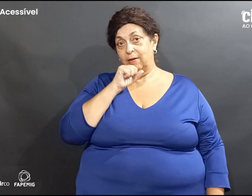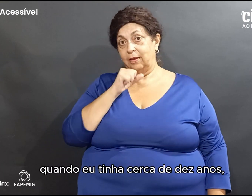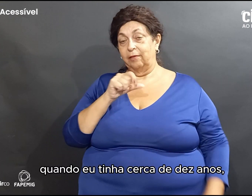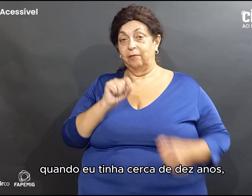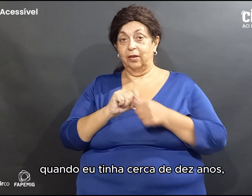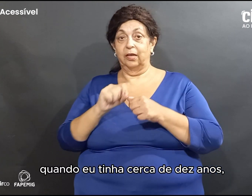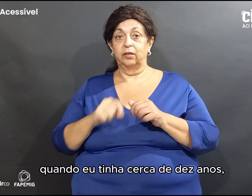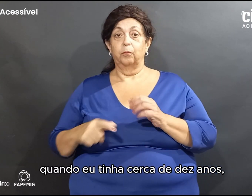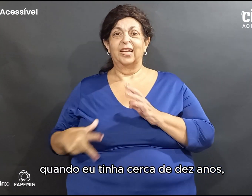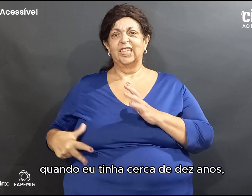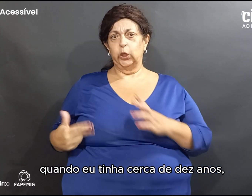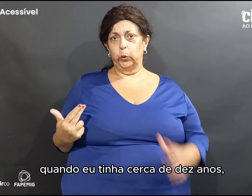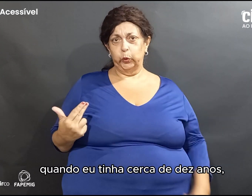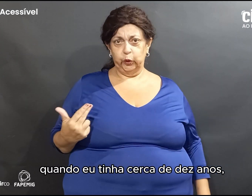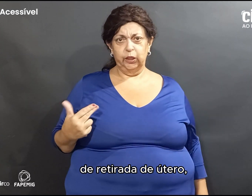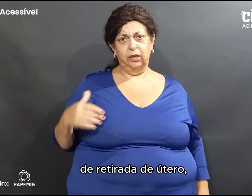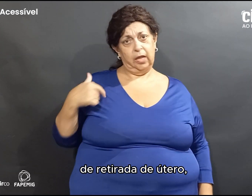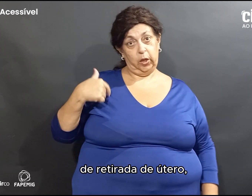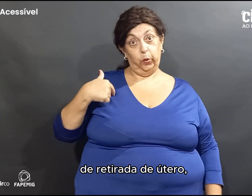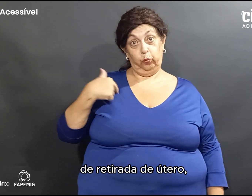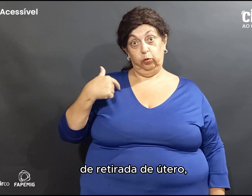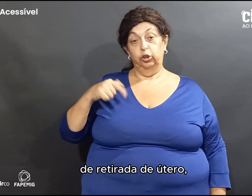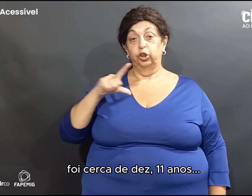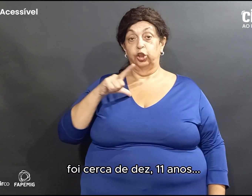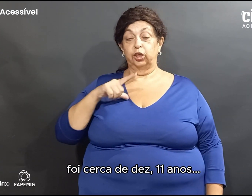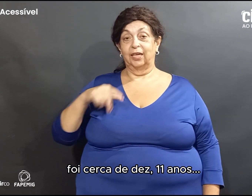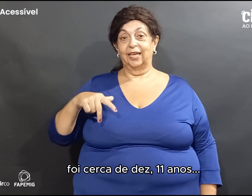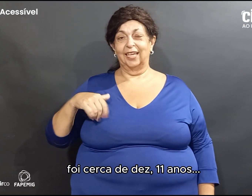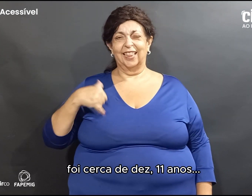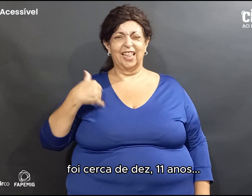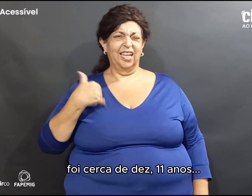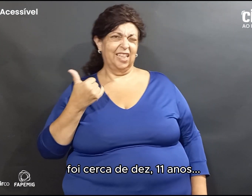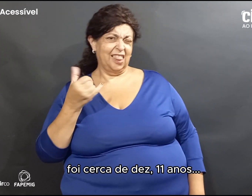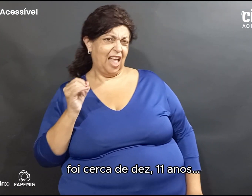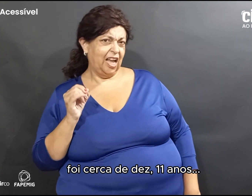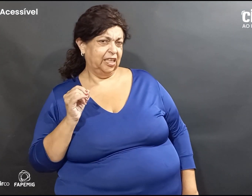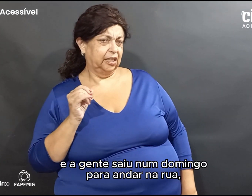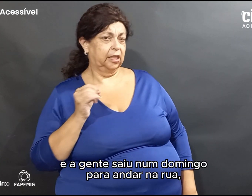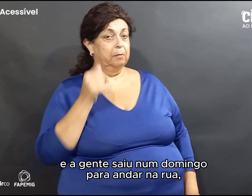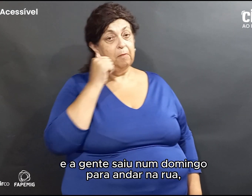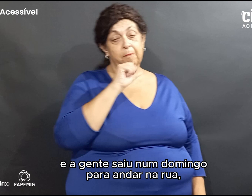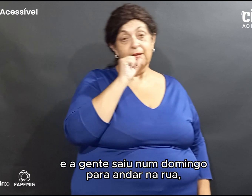tinha cerca de 10 anos, de retirada de útero, foi cerca de 10, 11 anos. E a gente saiu